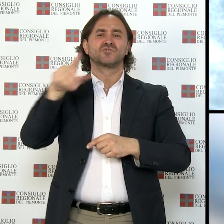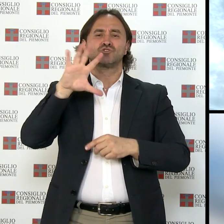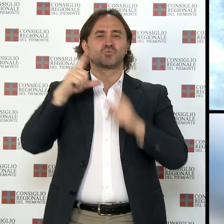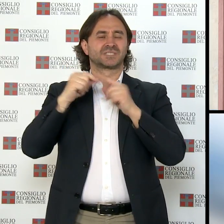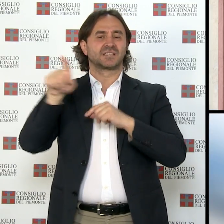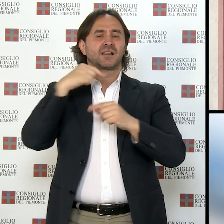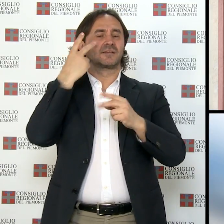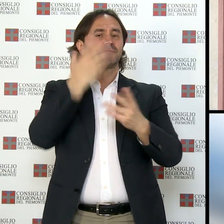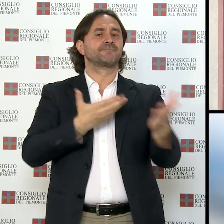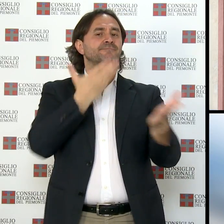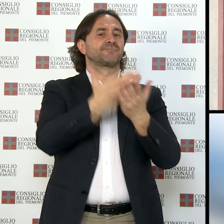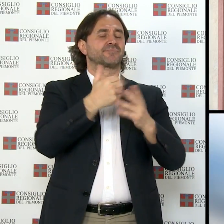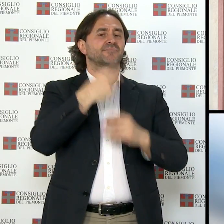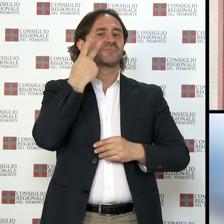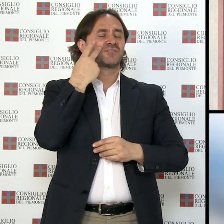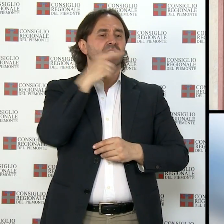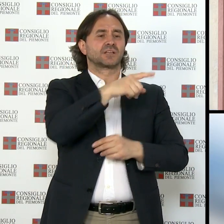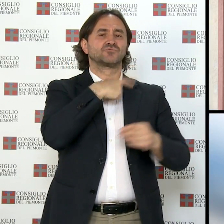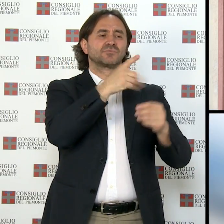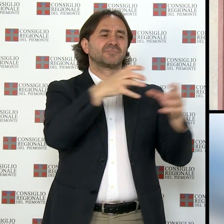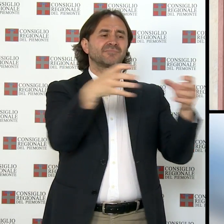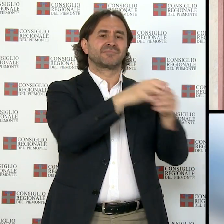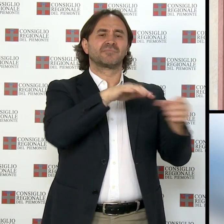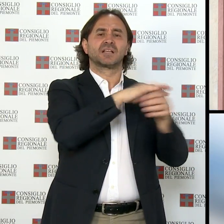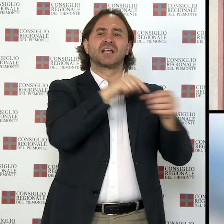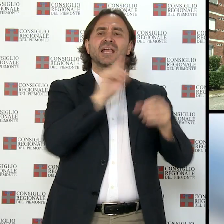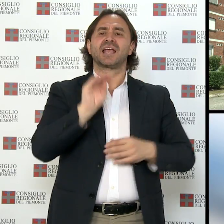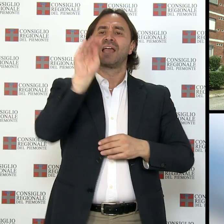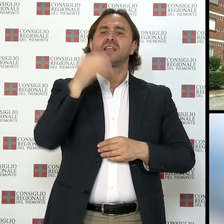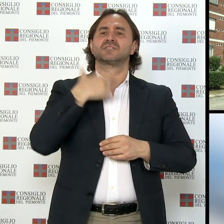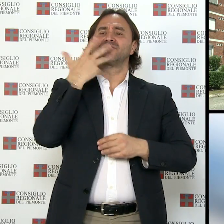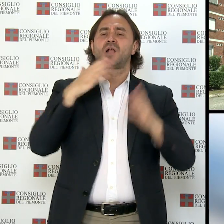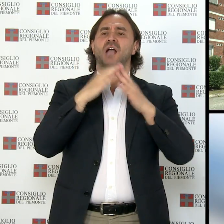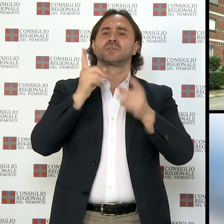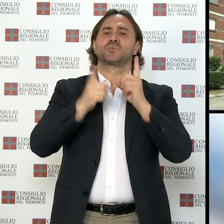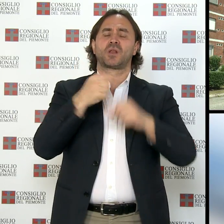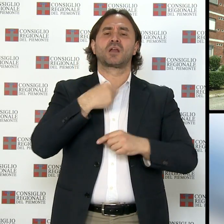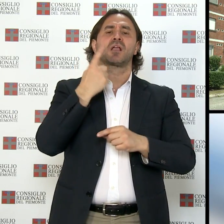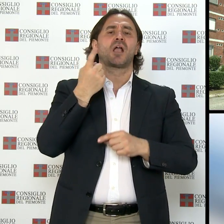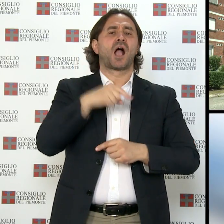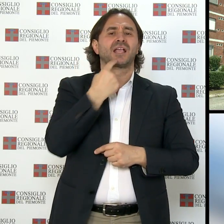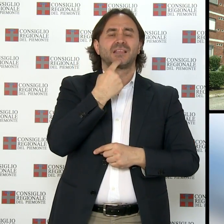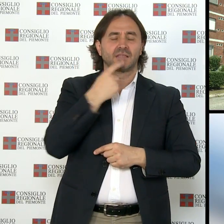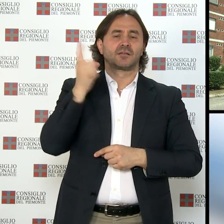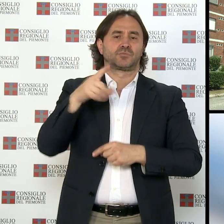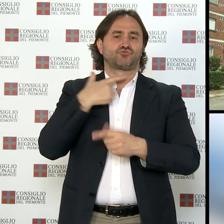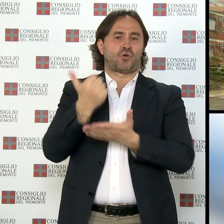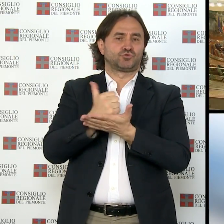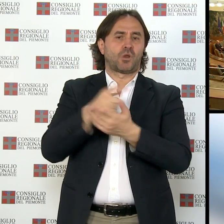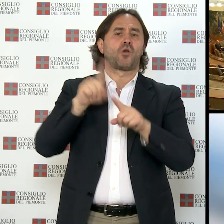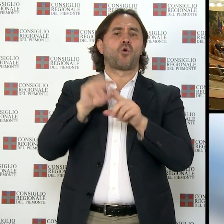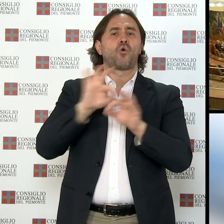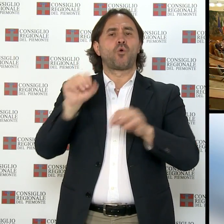Stelle, amplia la definizione del nucleo richiedente estendendolo alle unioni civili omosessuali e ai conviventi di